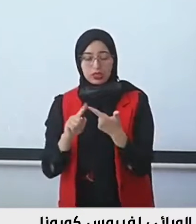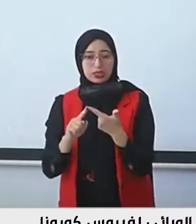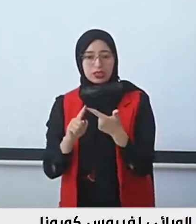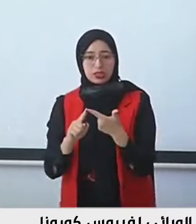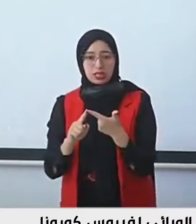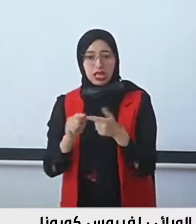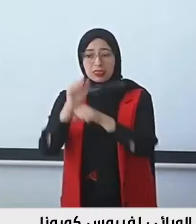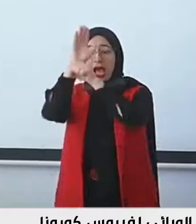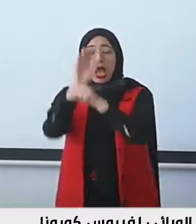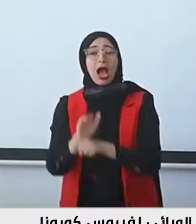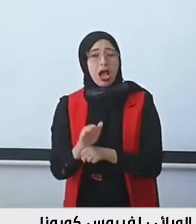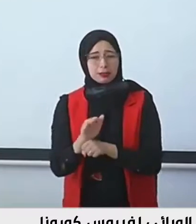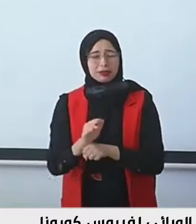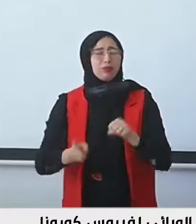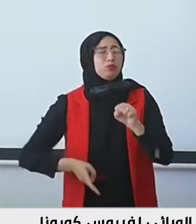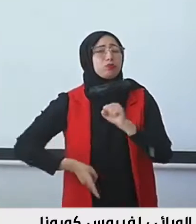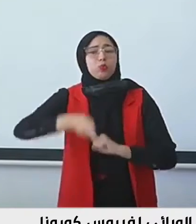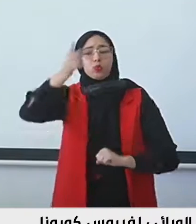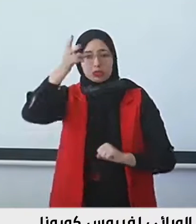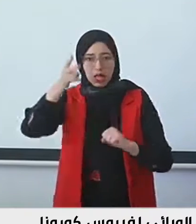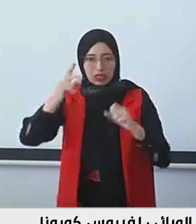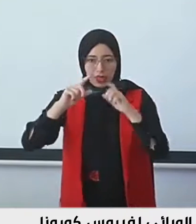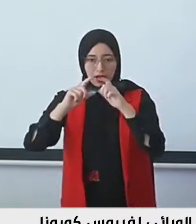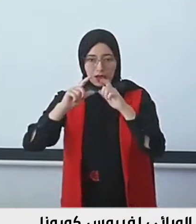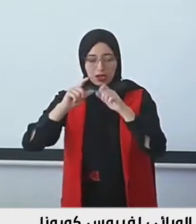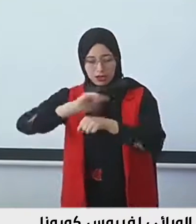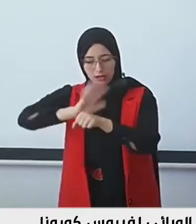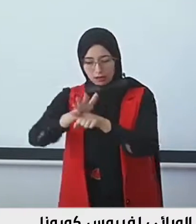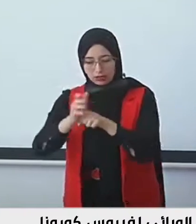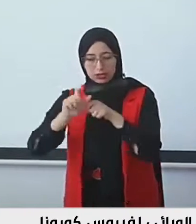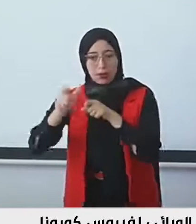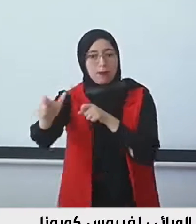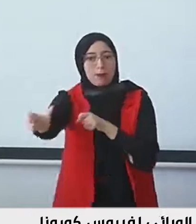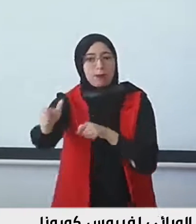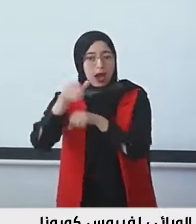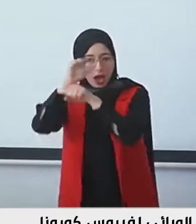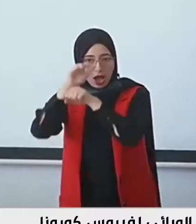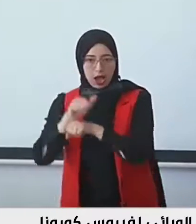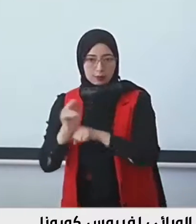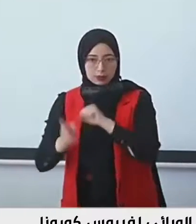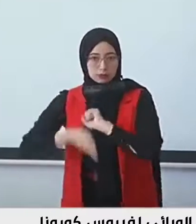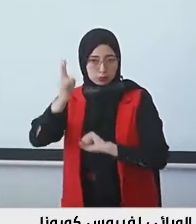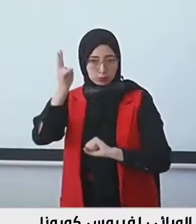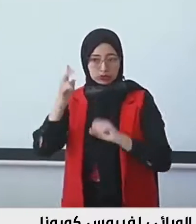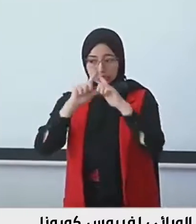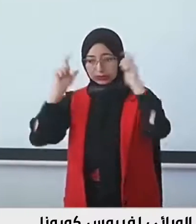الكمامة يحمي بصفة كبيرة من انتشار العدوى بيناتنا.